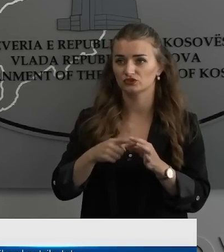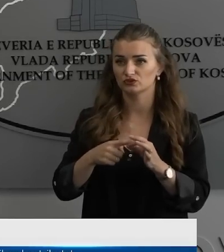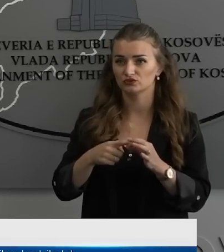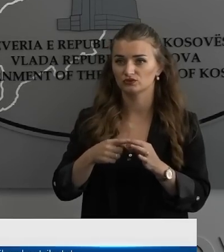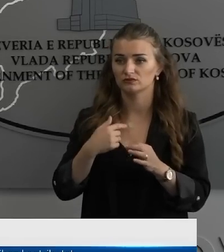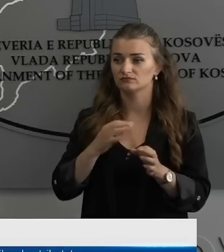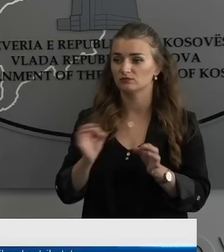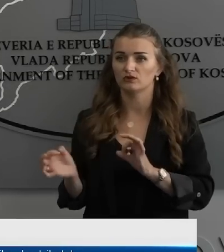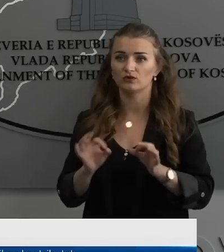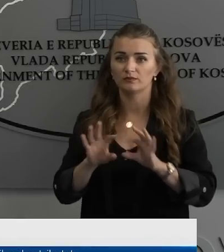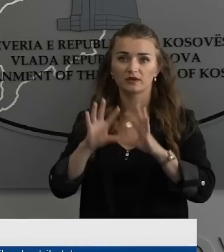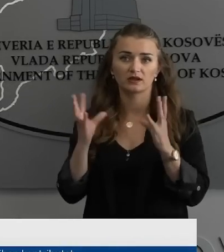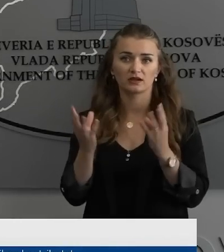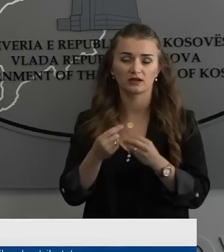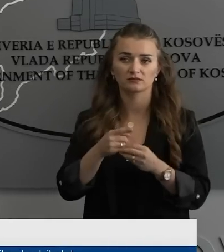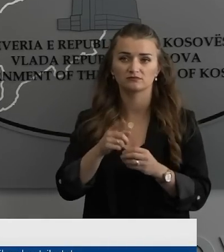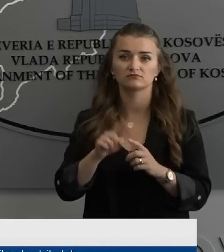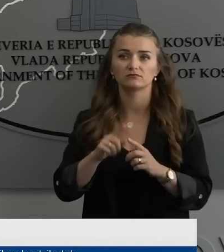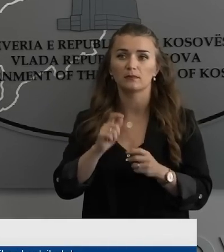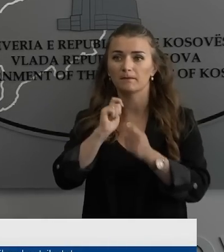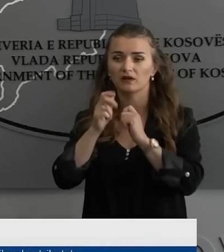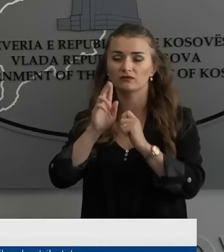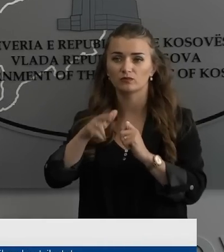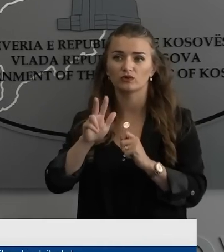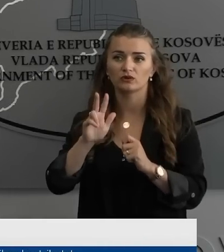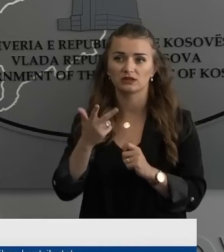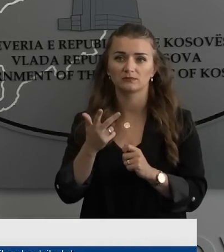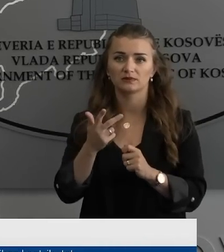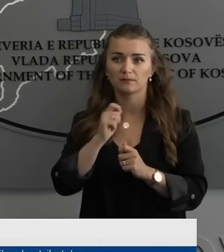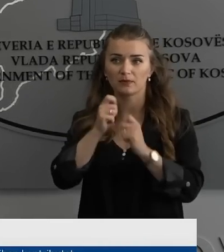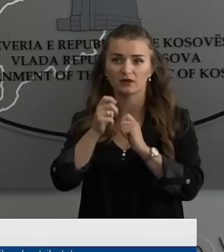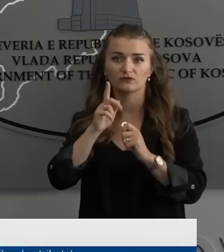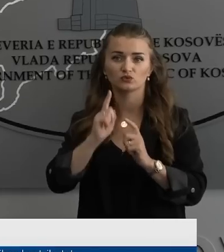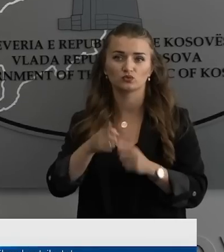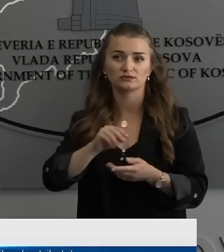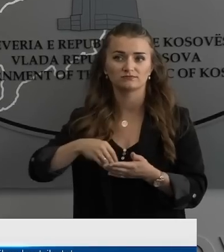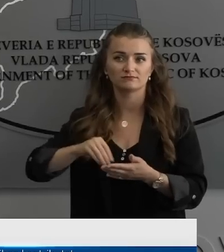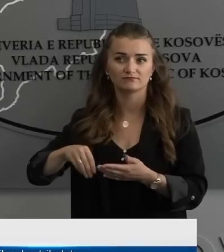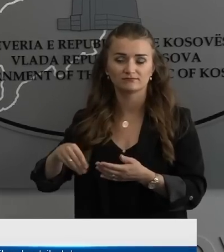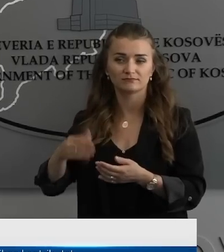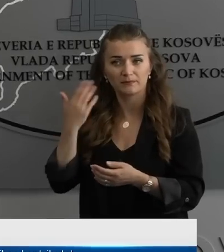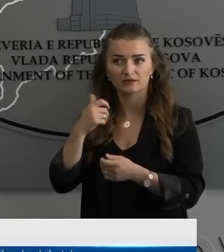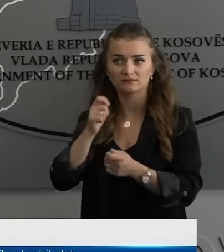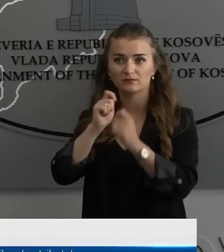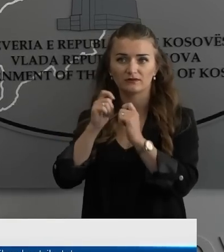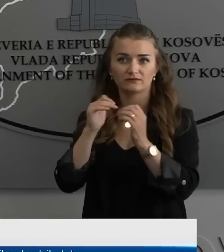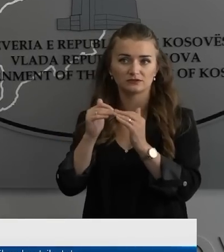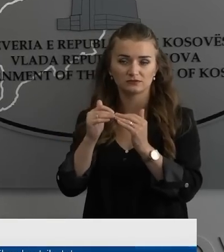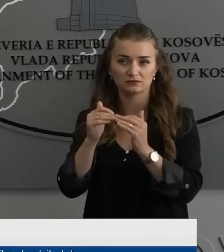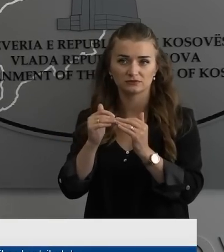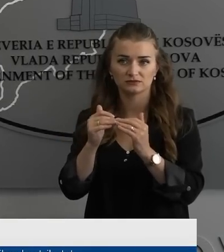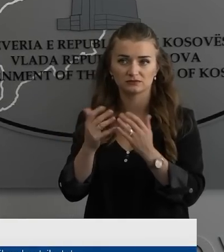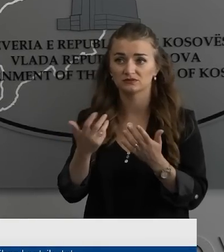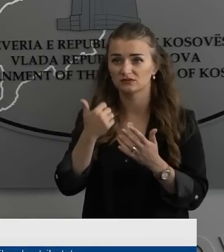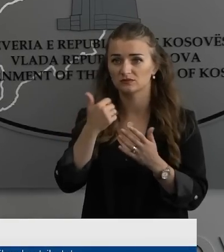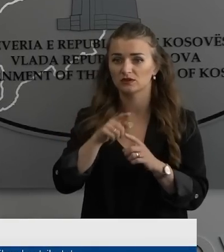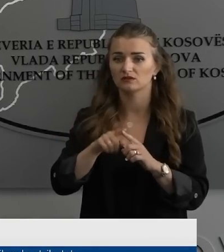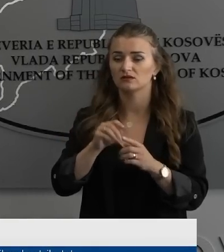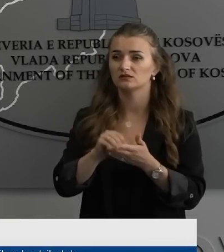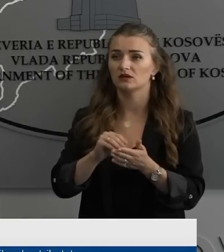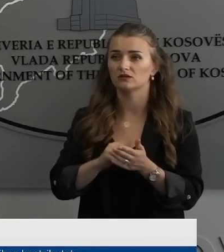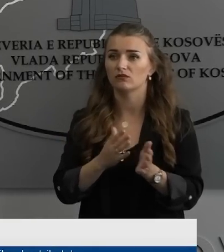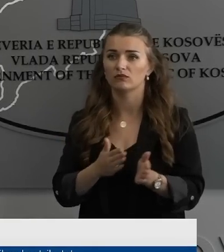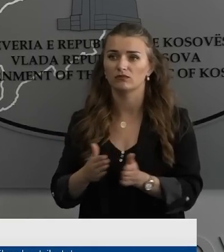kanë pasur të nënshkruhen, të cilët tash kanë ngelur në sirtar. Në mënyrë që këto marveshje të dakorduara të mos ngelen edhe më tutje në